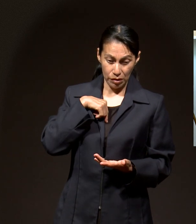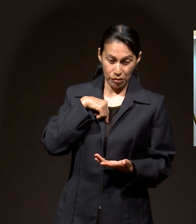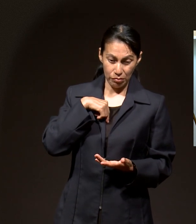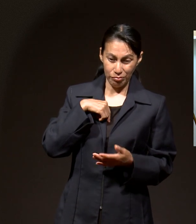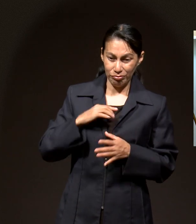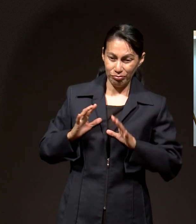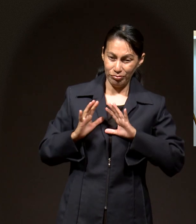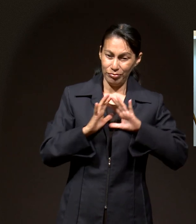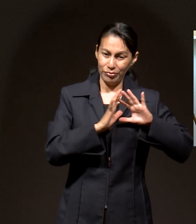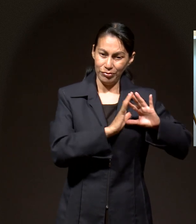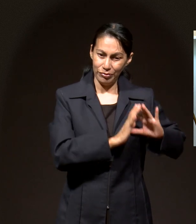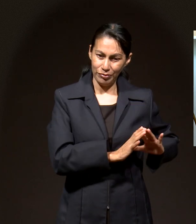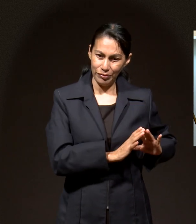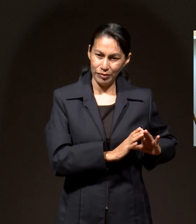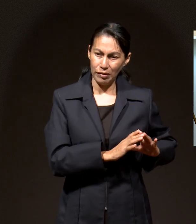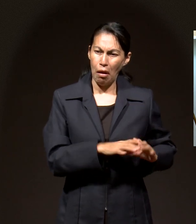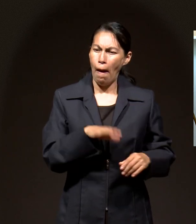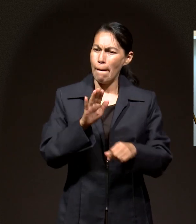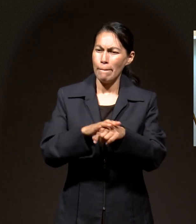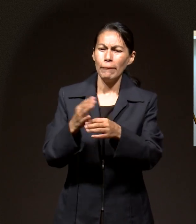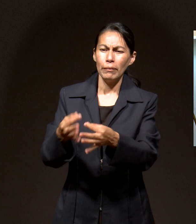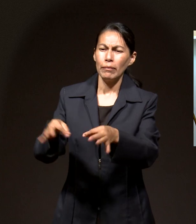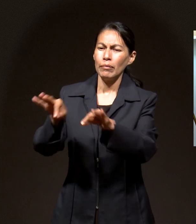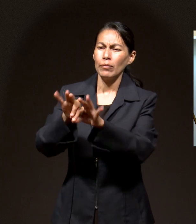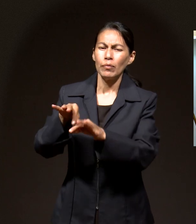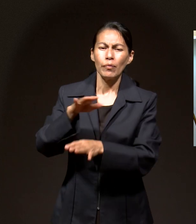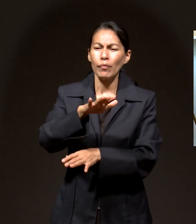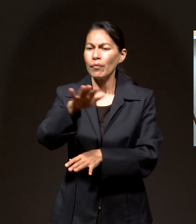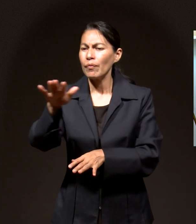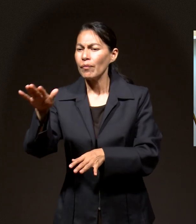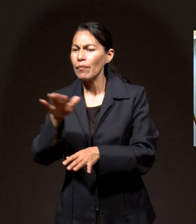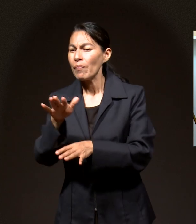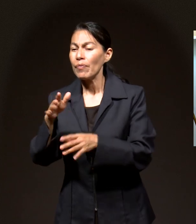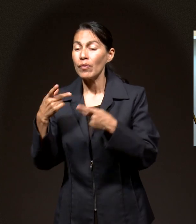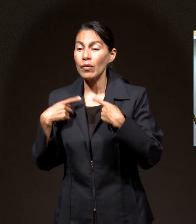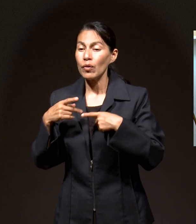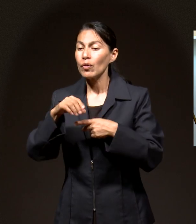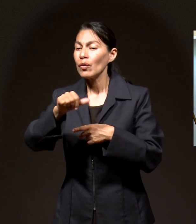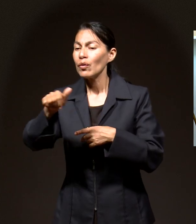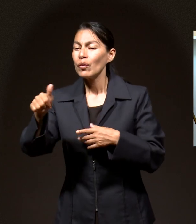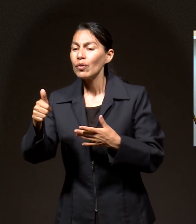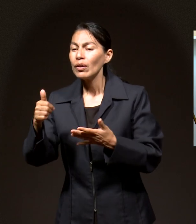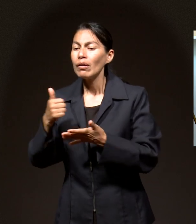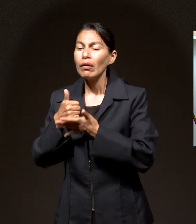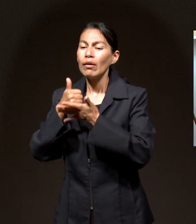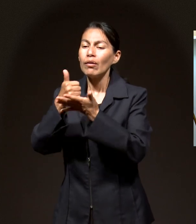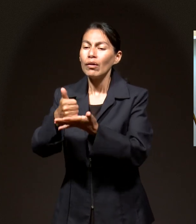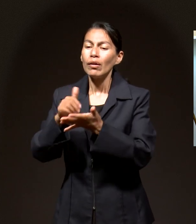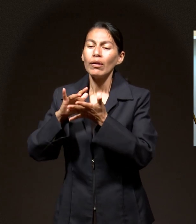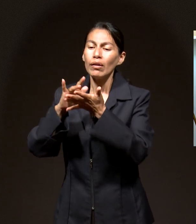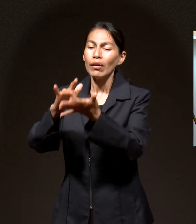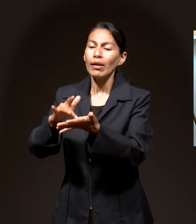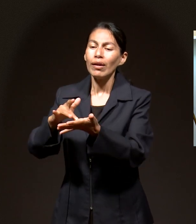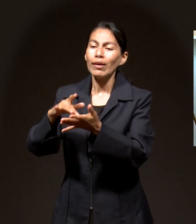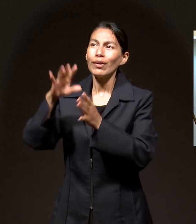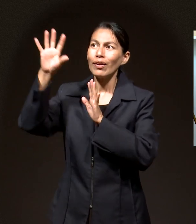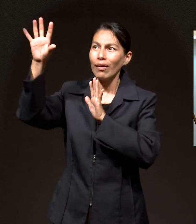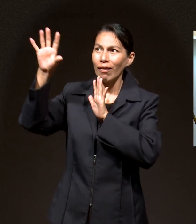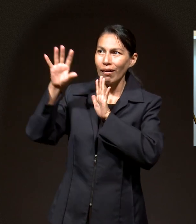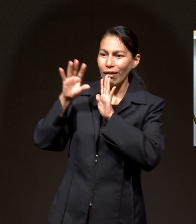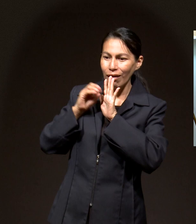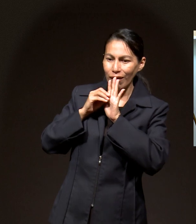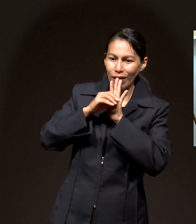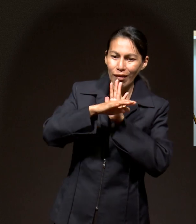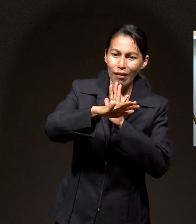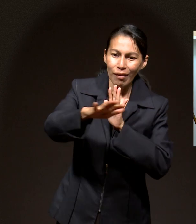altruista, de olvido de ti mismo, donde llegas a ser parte importante en ese canal de bendición que Dios quiere